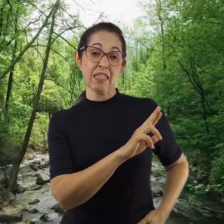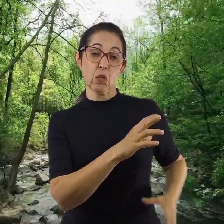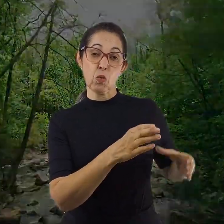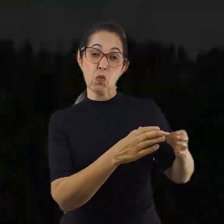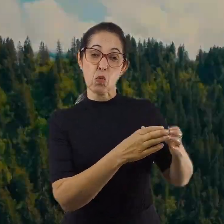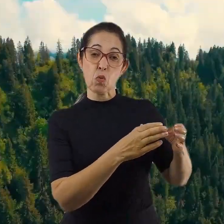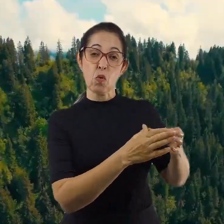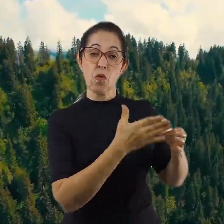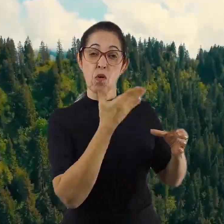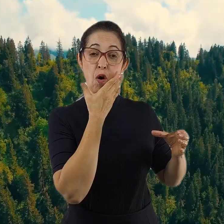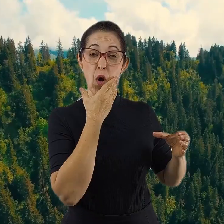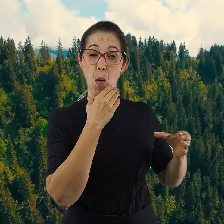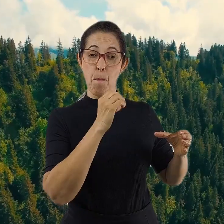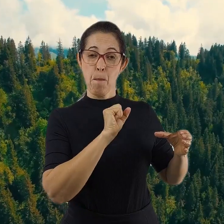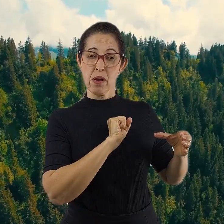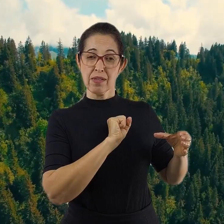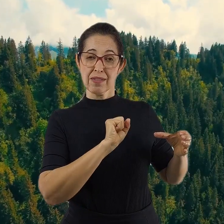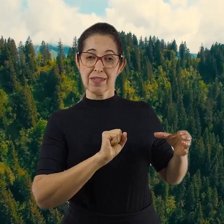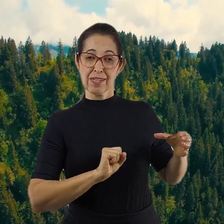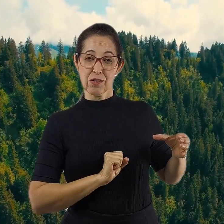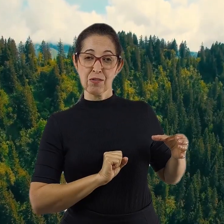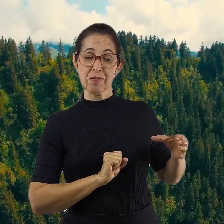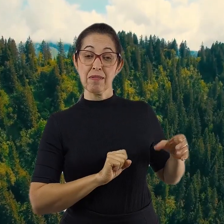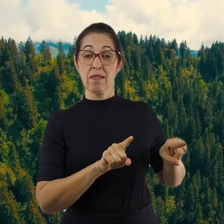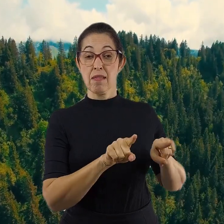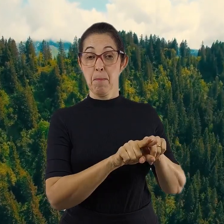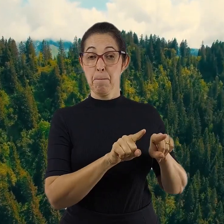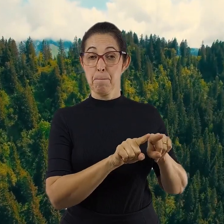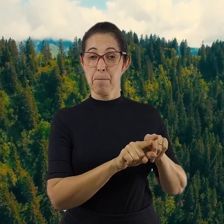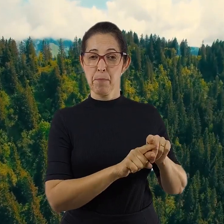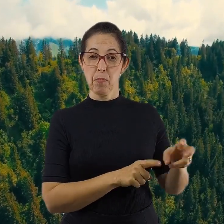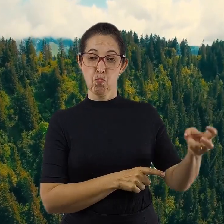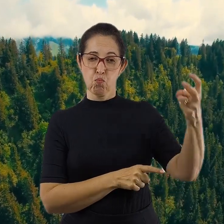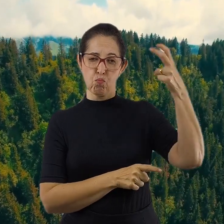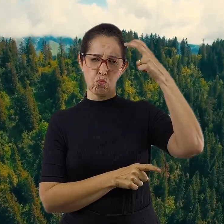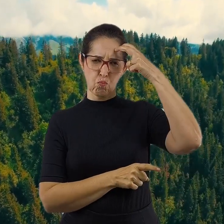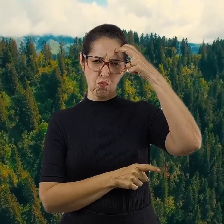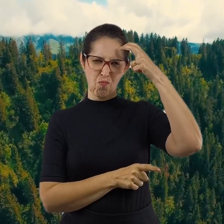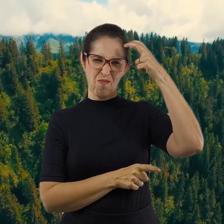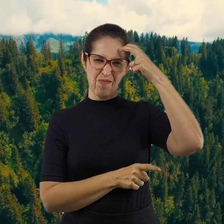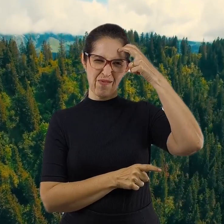sacerdotal, de uma cultura religiosa.